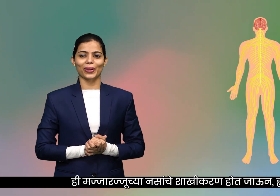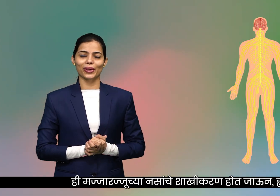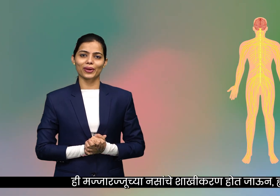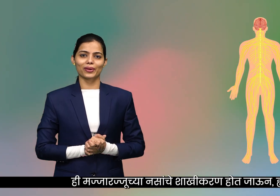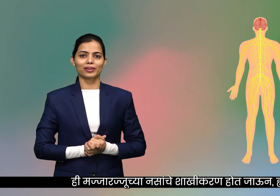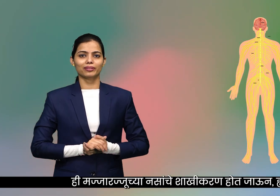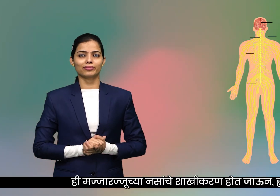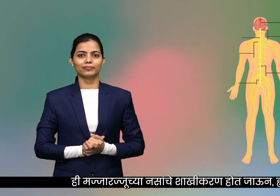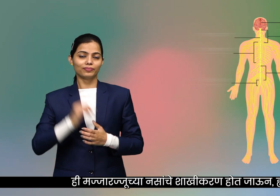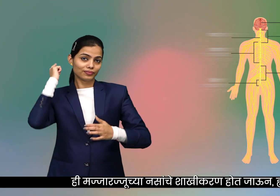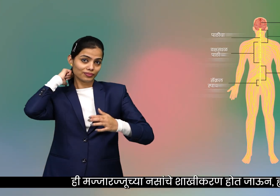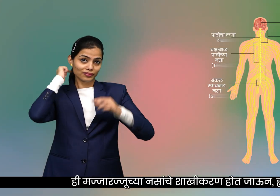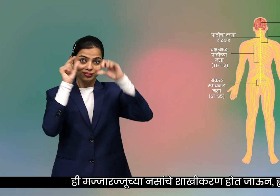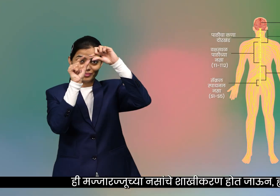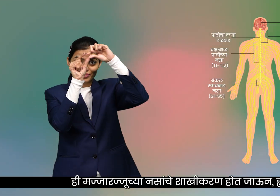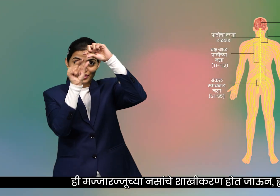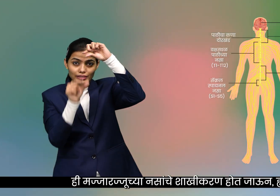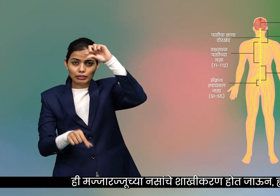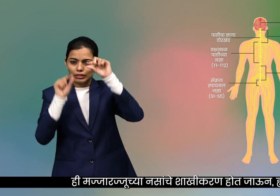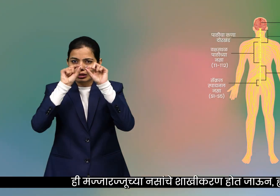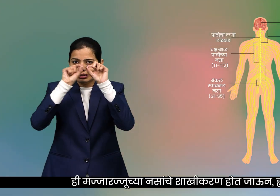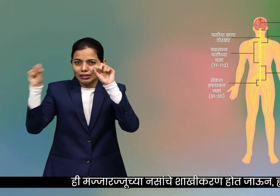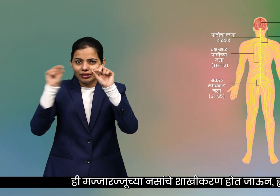ही मज्जारज्जूच्या नसांची शाखीकरण होत जाऊन हृदय,